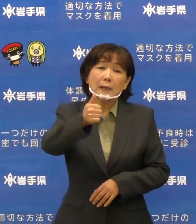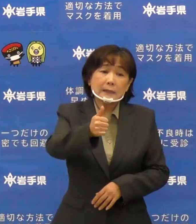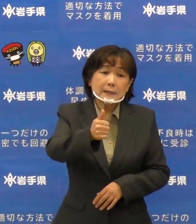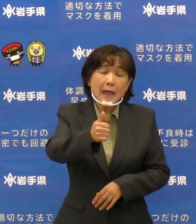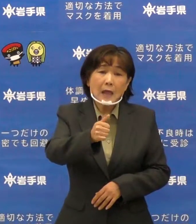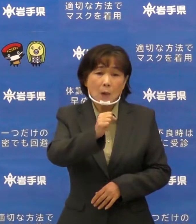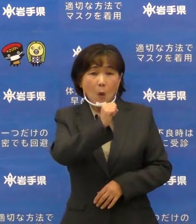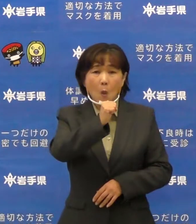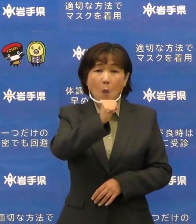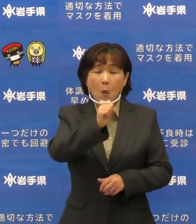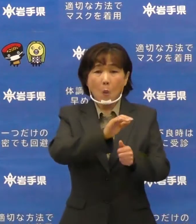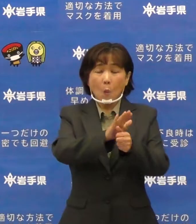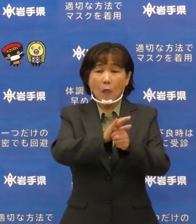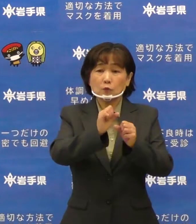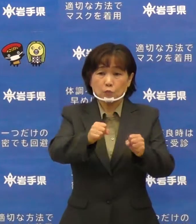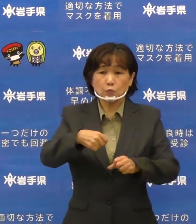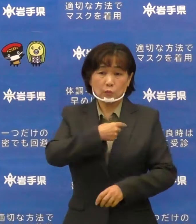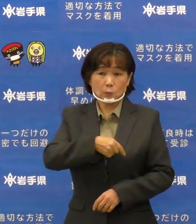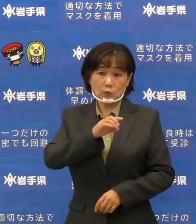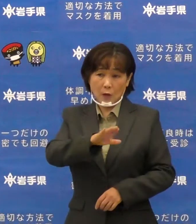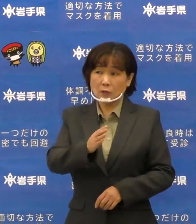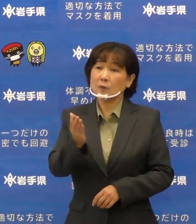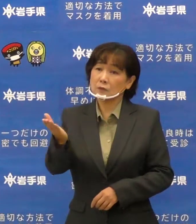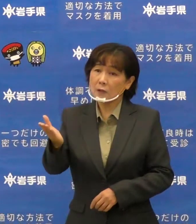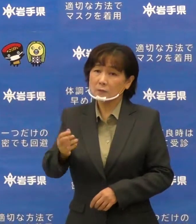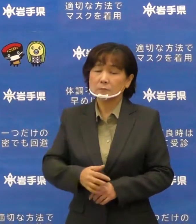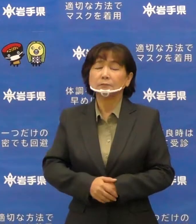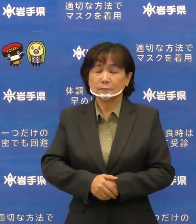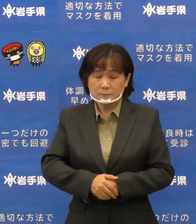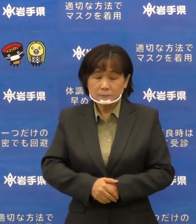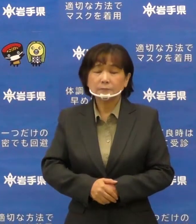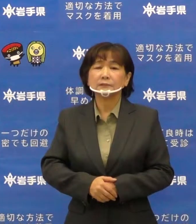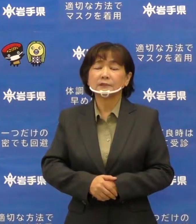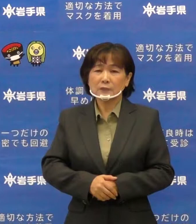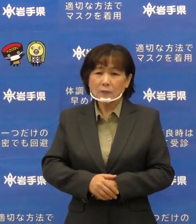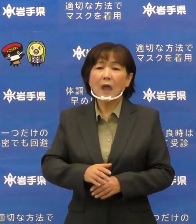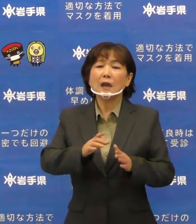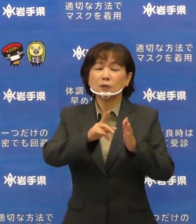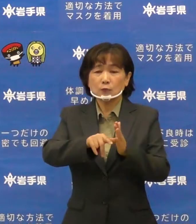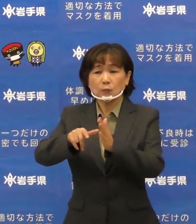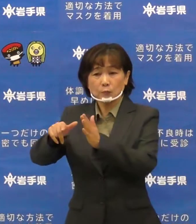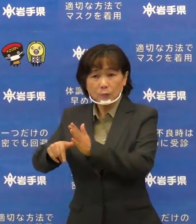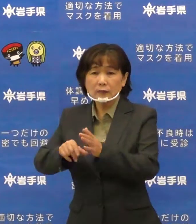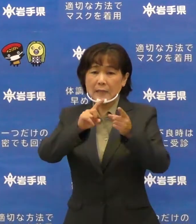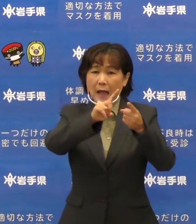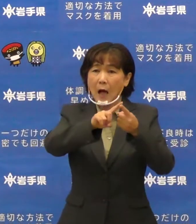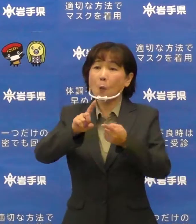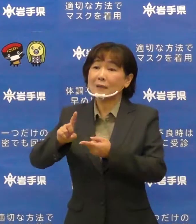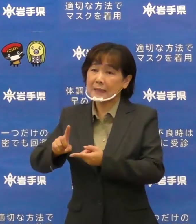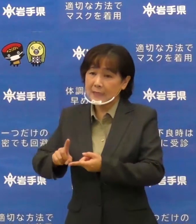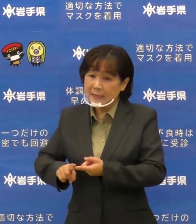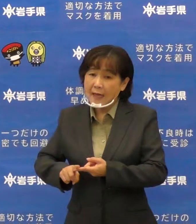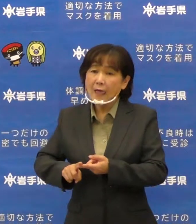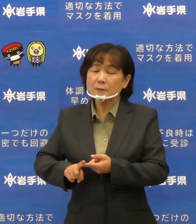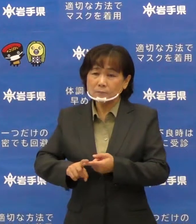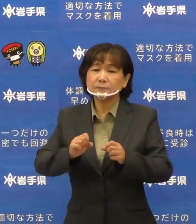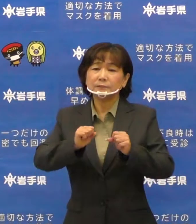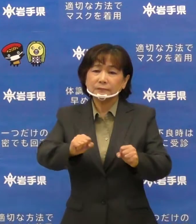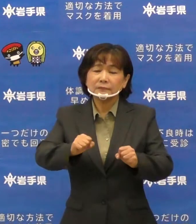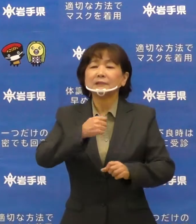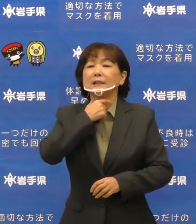で、述べさせていただきたいと思います。あの選挙応援の仕方というのはこの